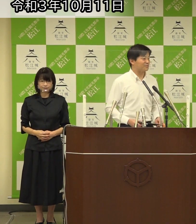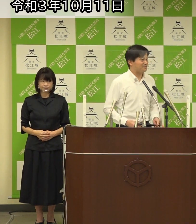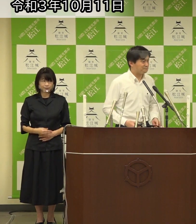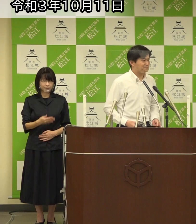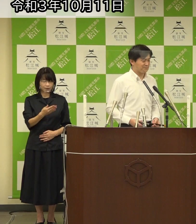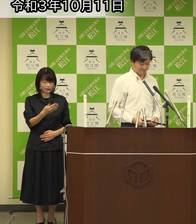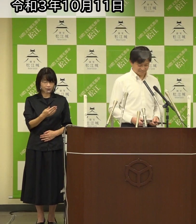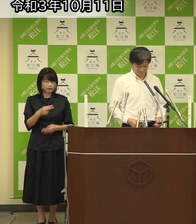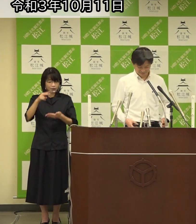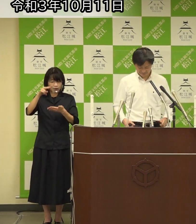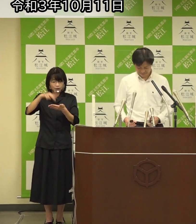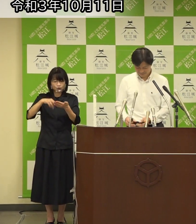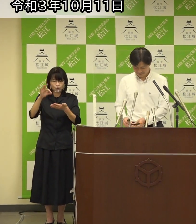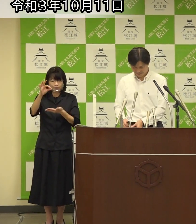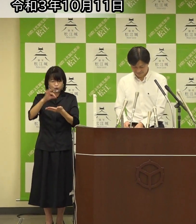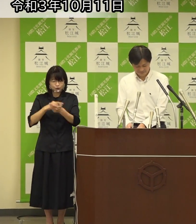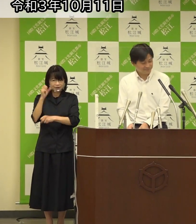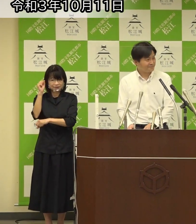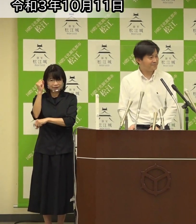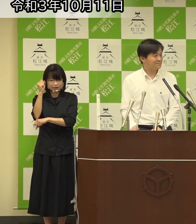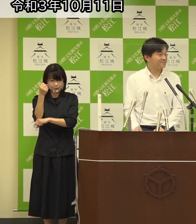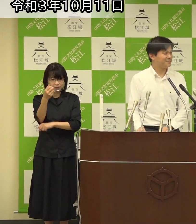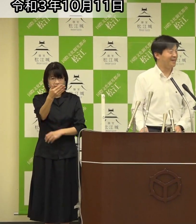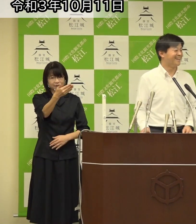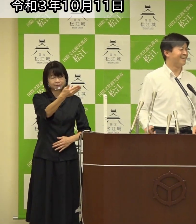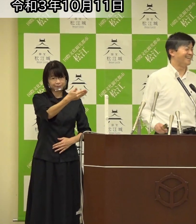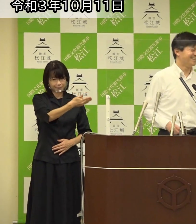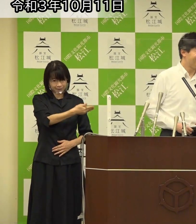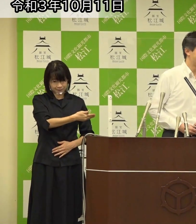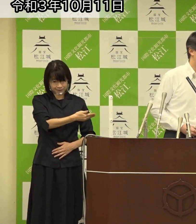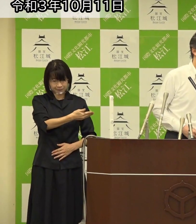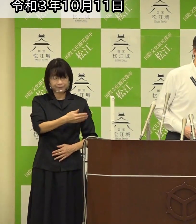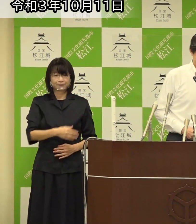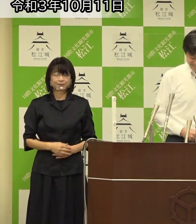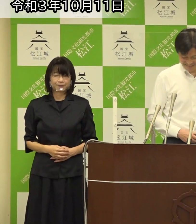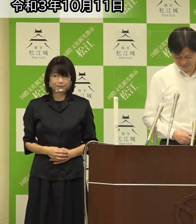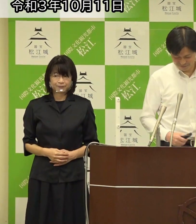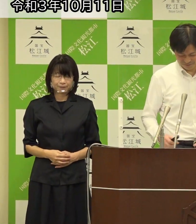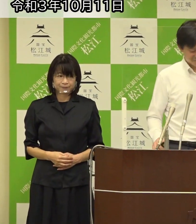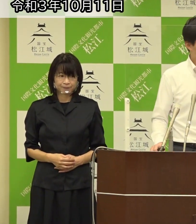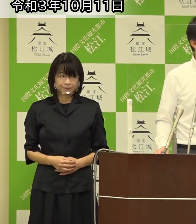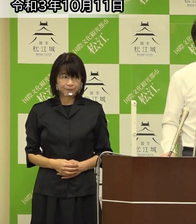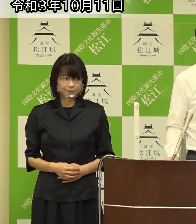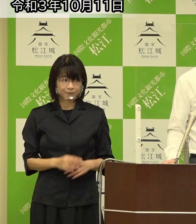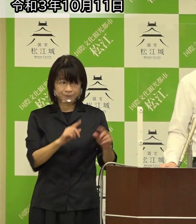読売新聞さん、 ちょっと責任を持ってということで